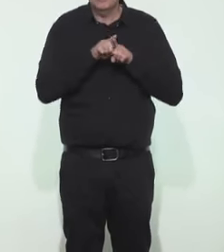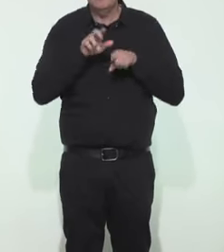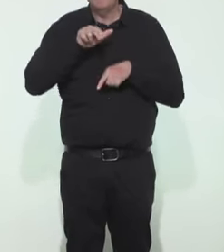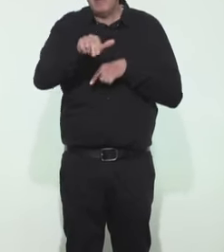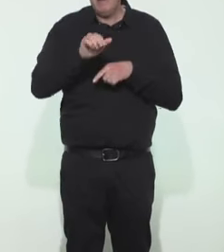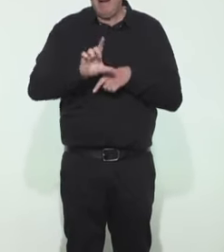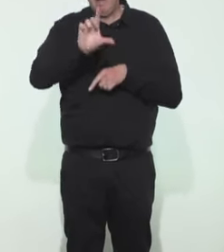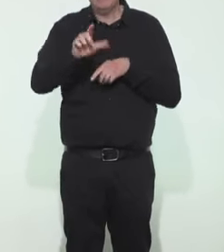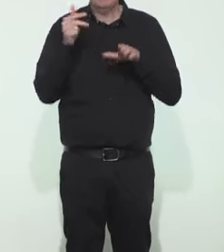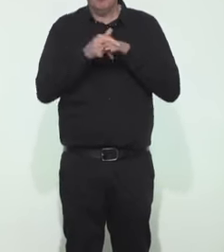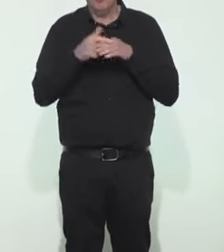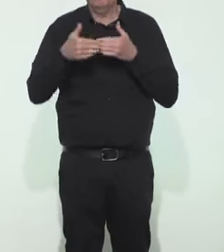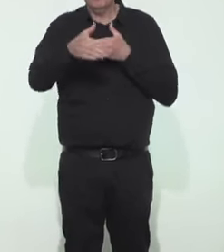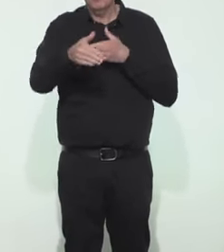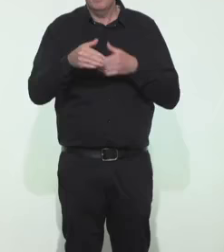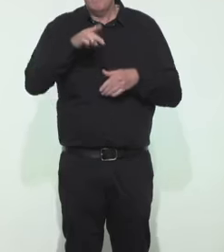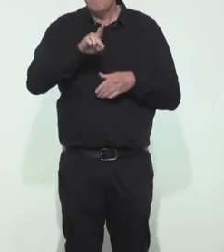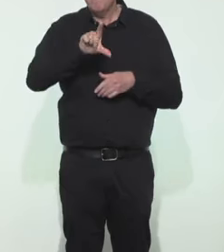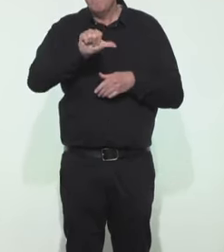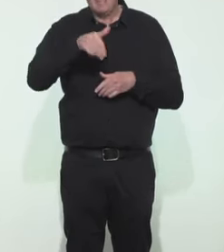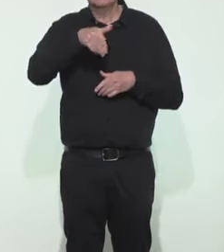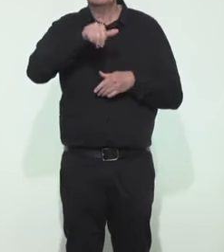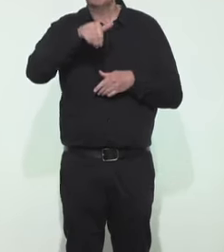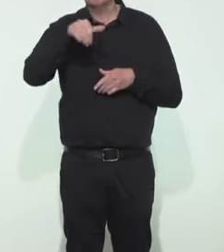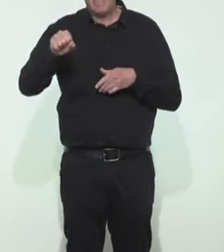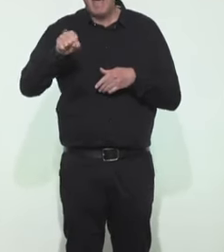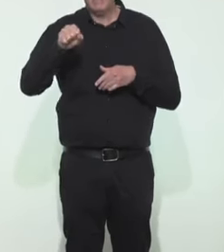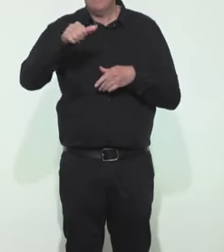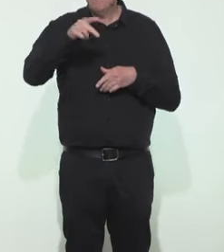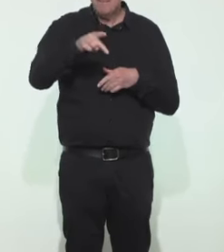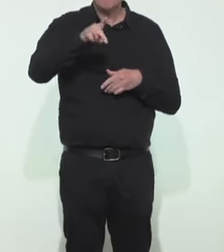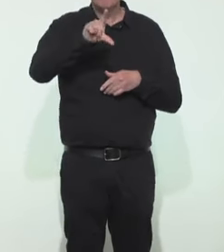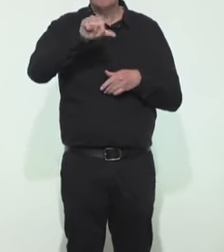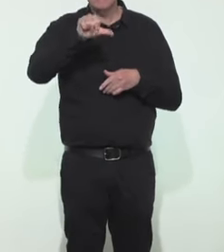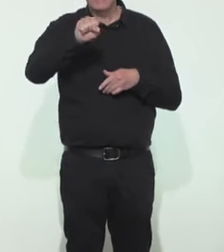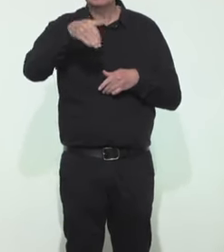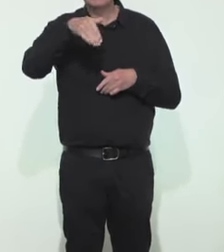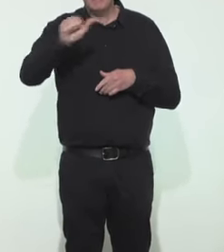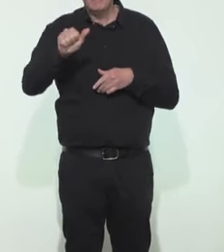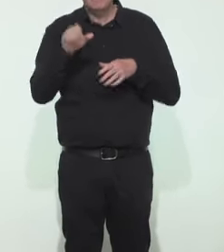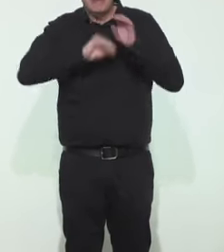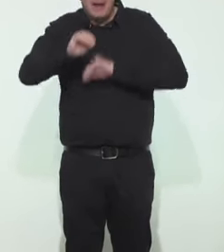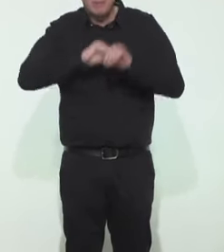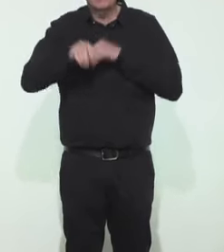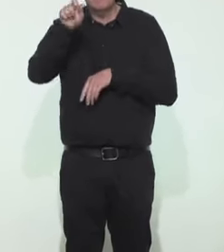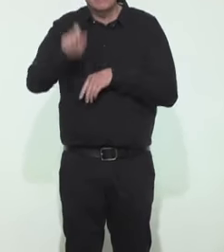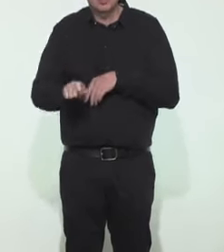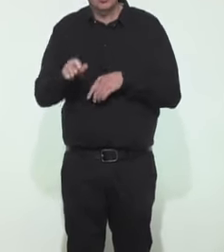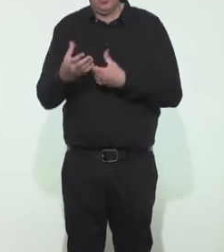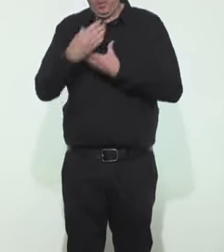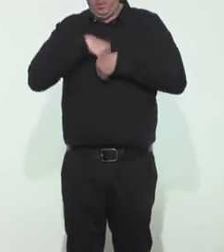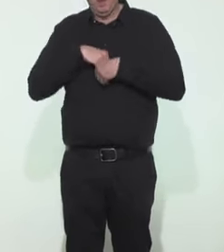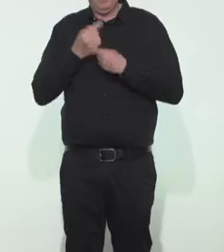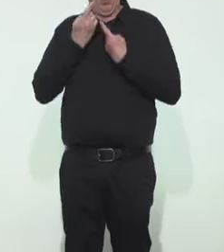si l'injection de plasma dit thérapeutique de personnes guéries ducobu 19 et donc qui ont potentiellement des